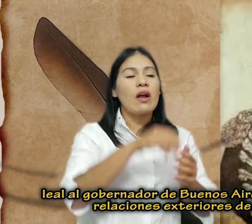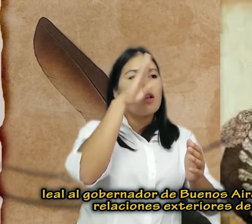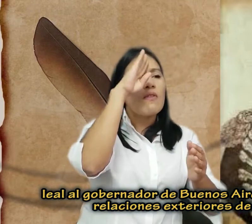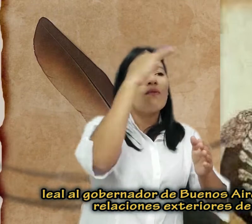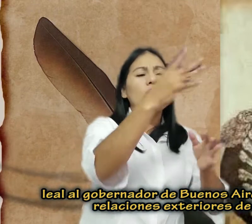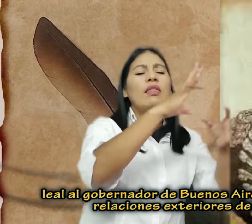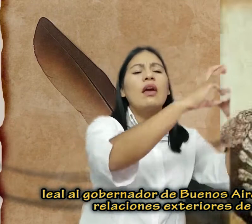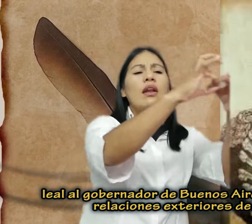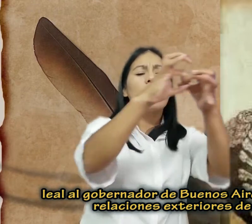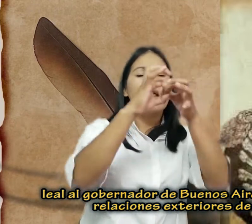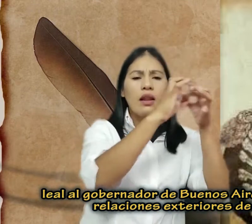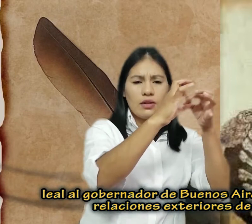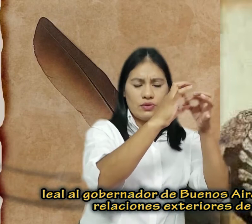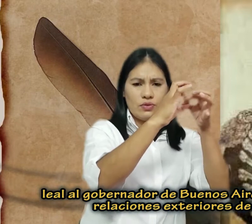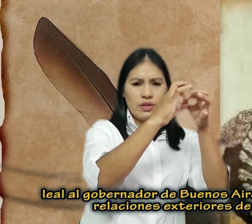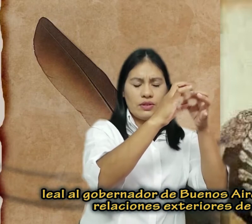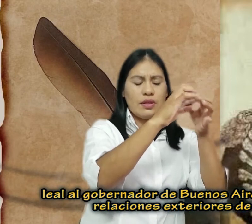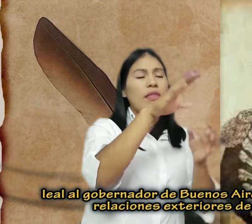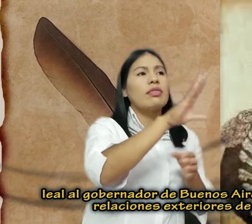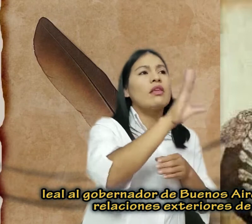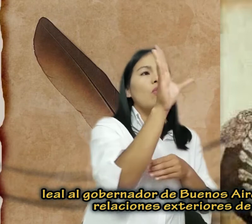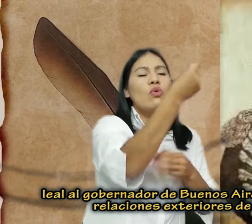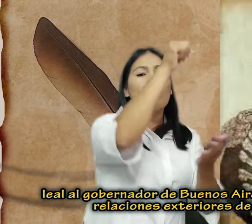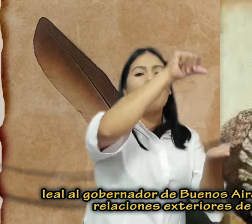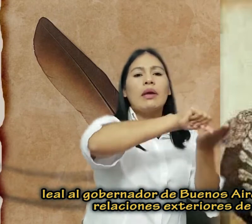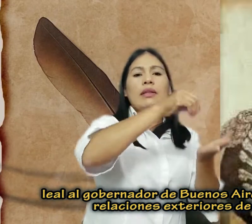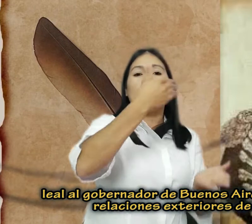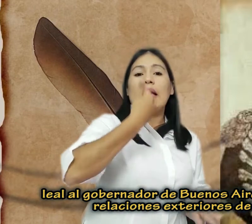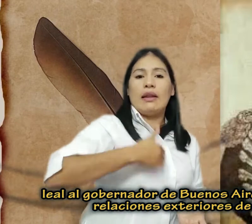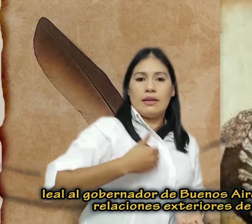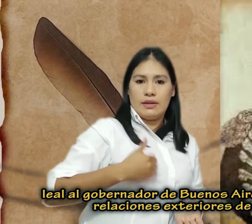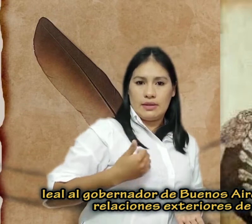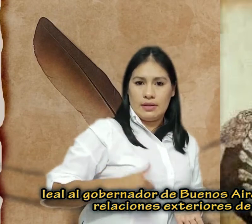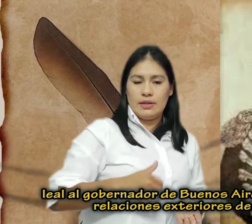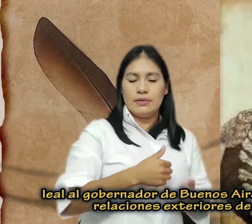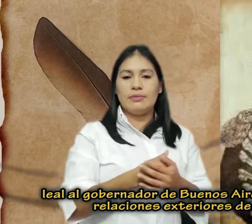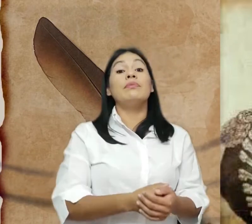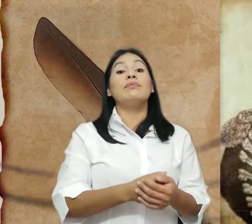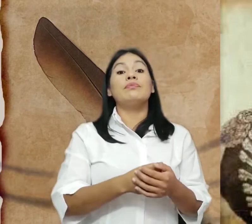Al frente de las Relaciones Exteriores de Argentina.